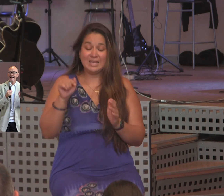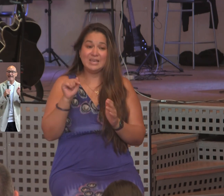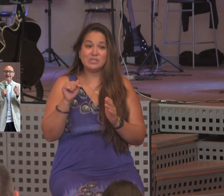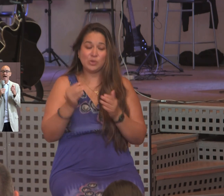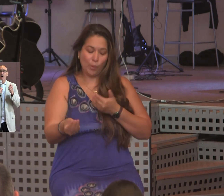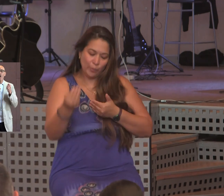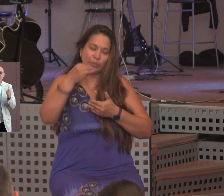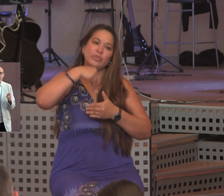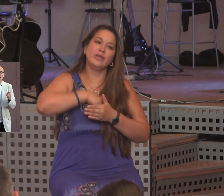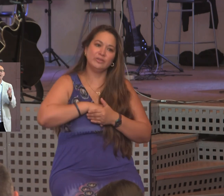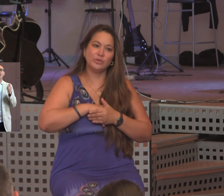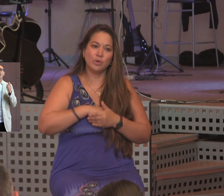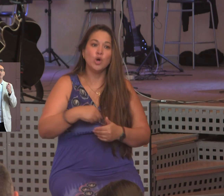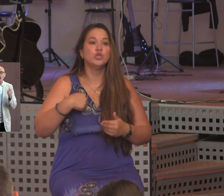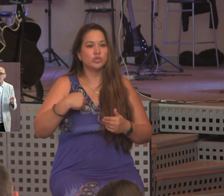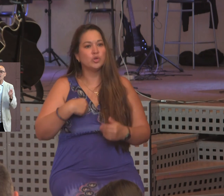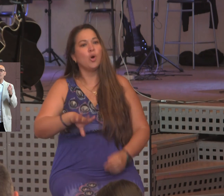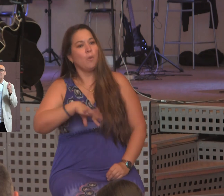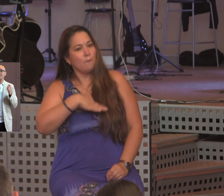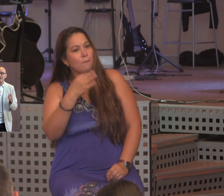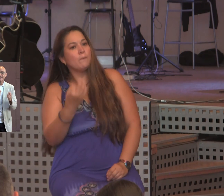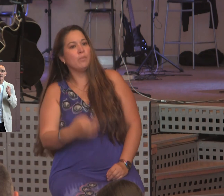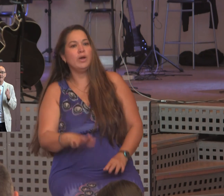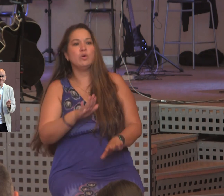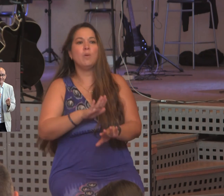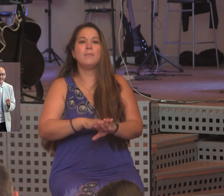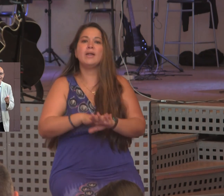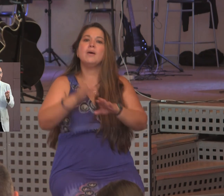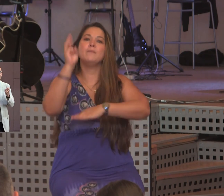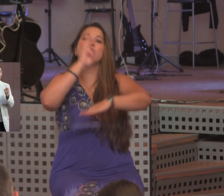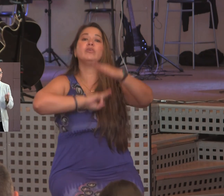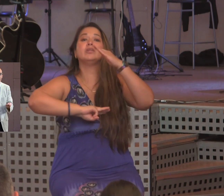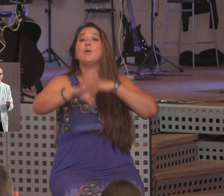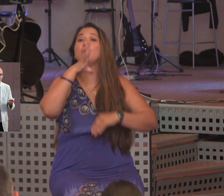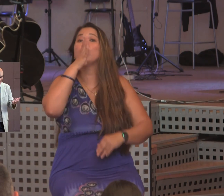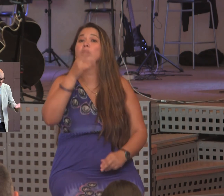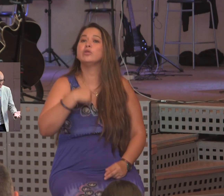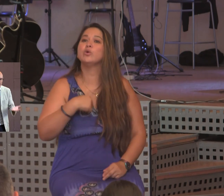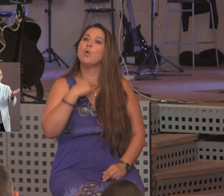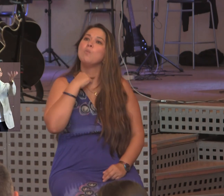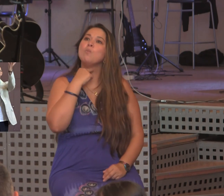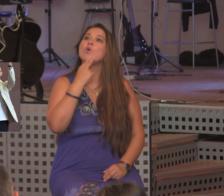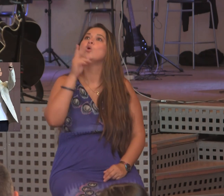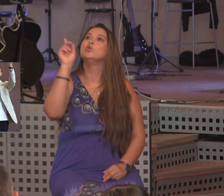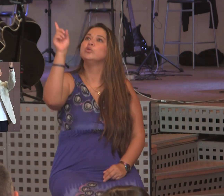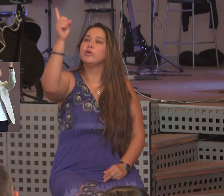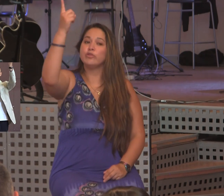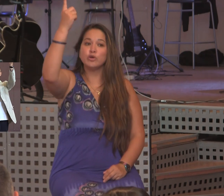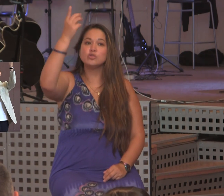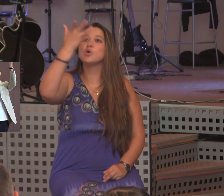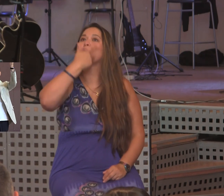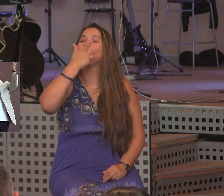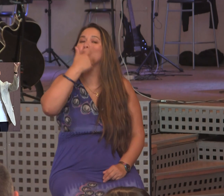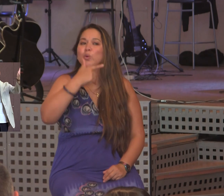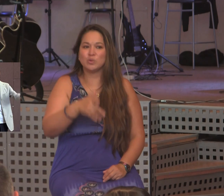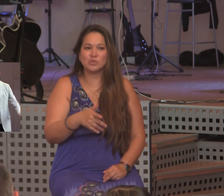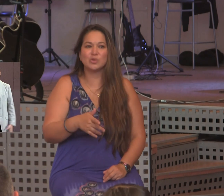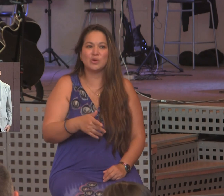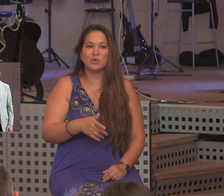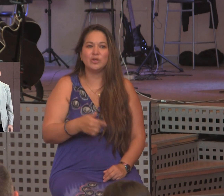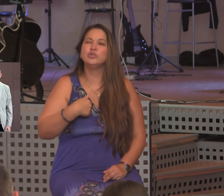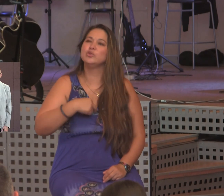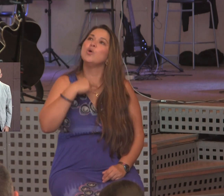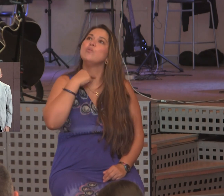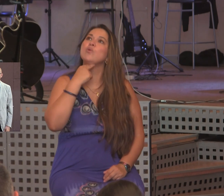profetizar, que oigo y conozco perfectamente la voz superior de ese